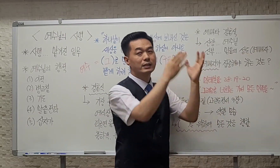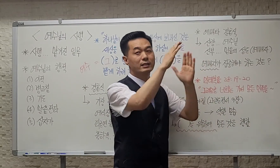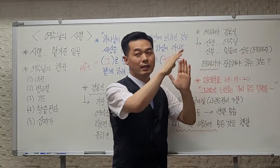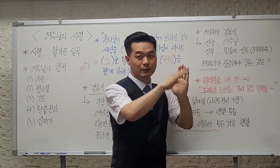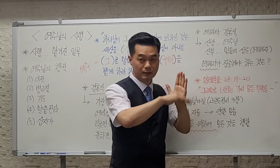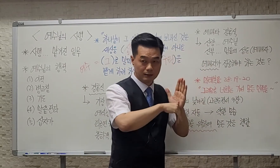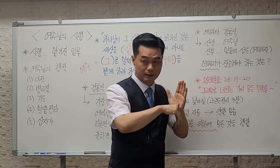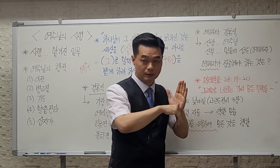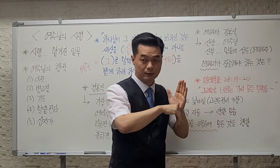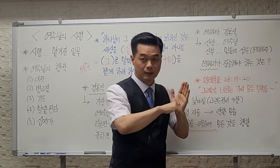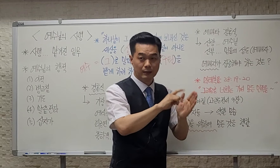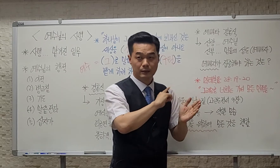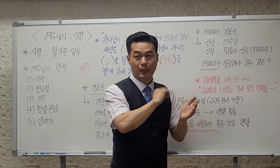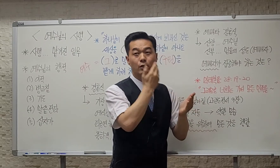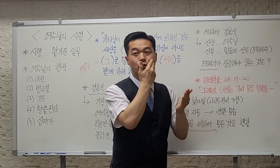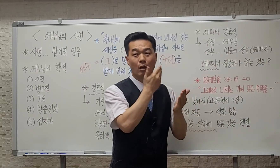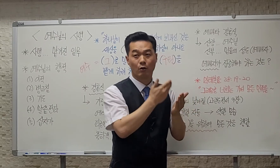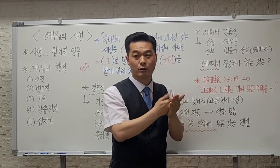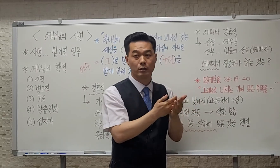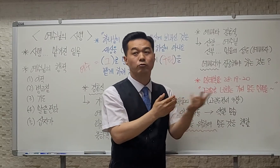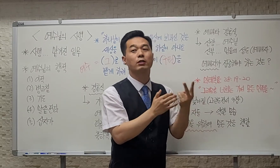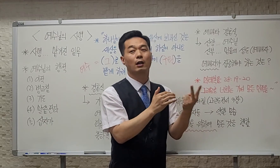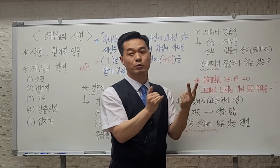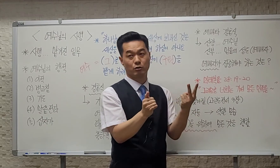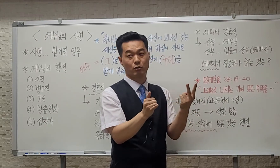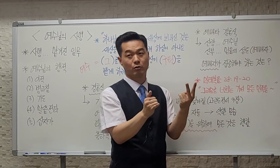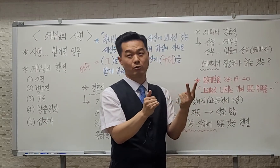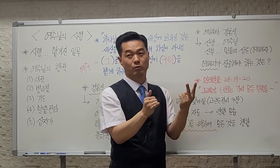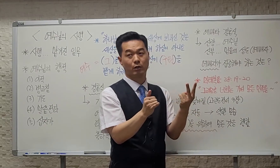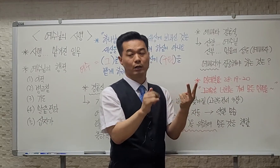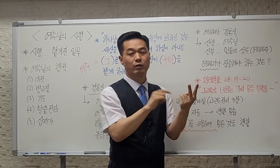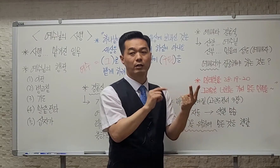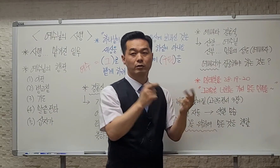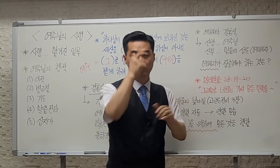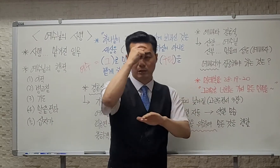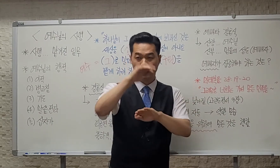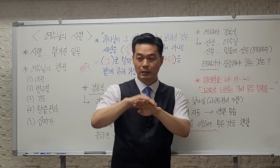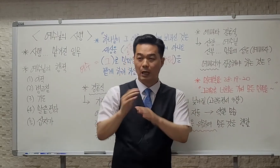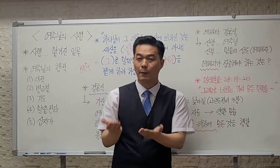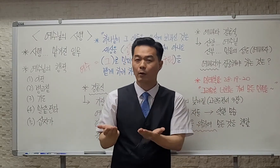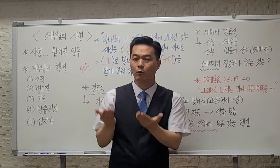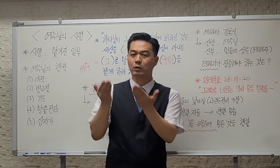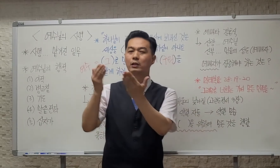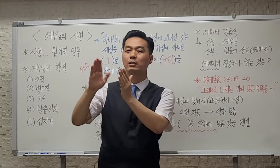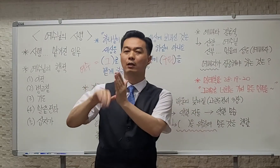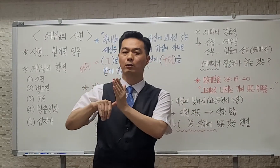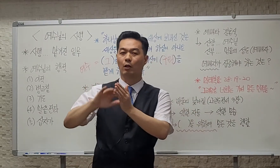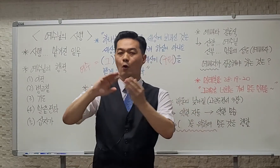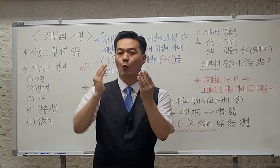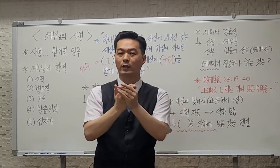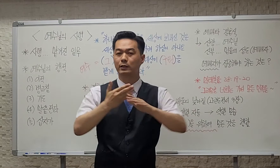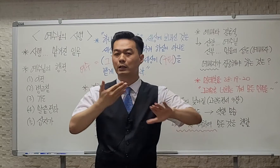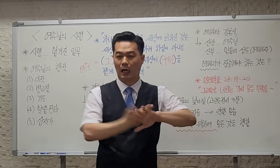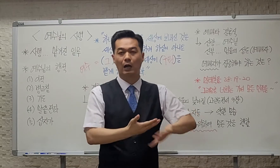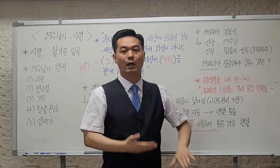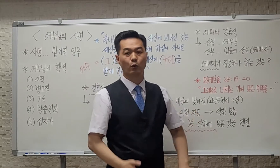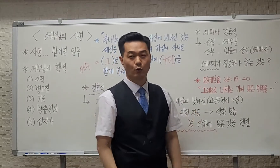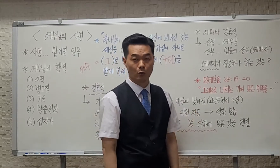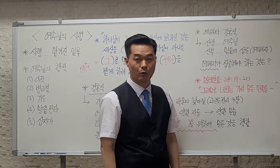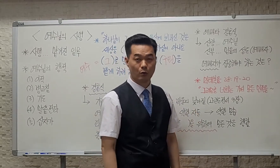결혼식 때는 제일 중요한 것이 두 사람이죠. 근데 이것을 예배로 드릴 때는 완전히 달라요.